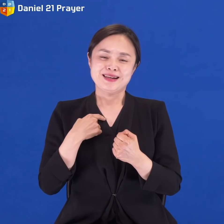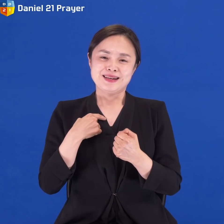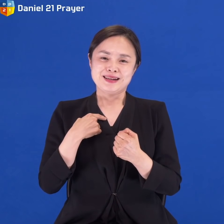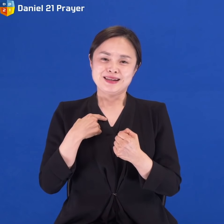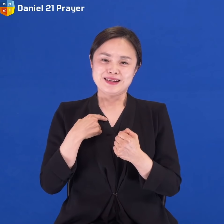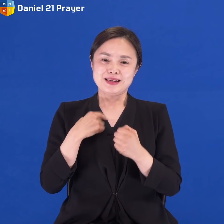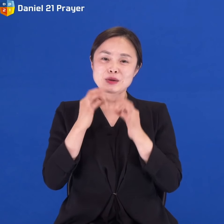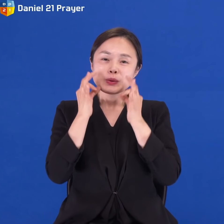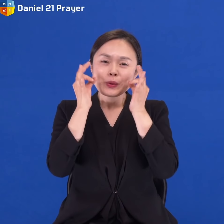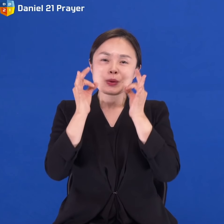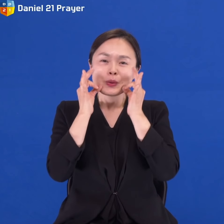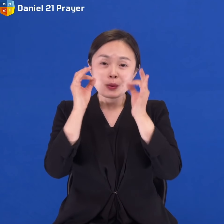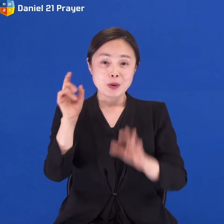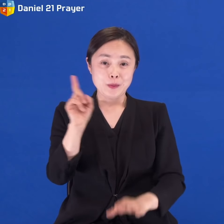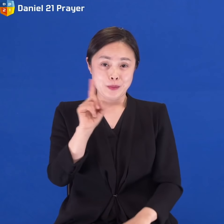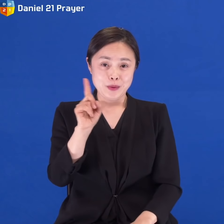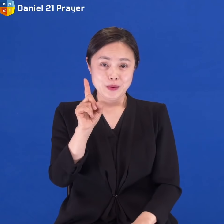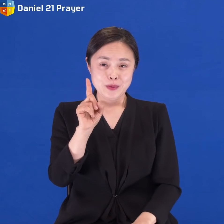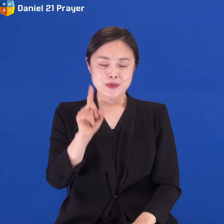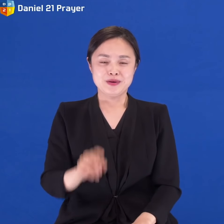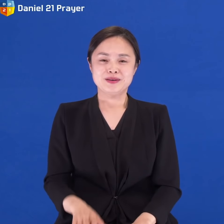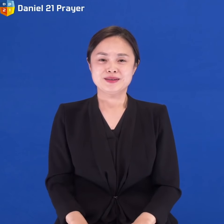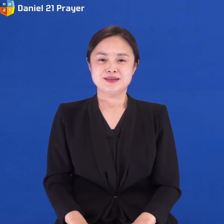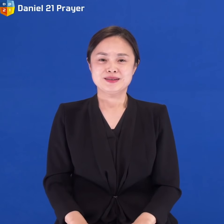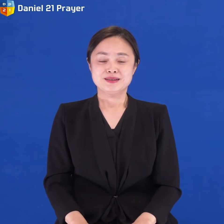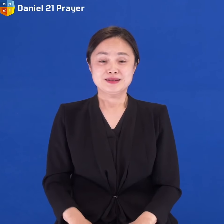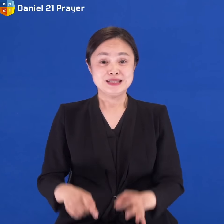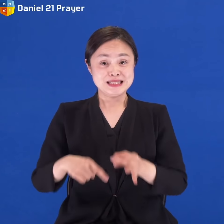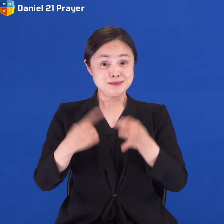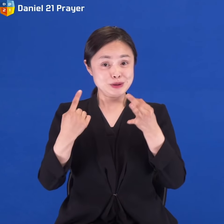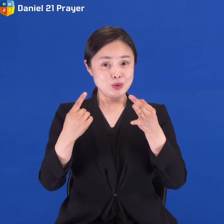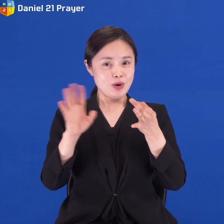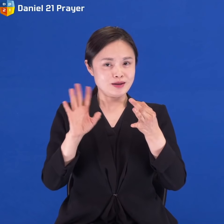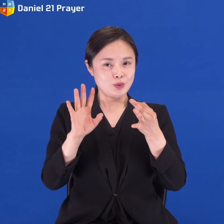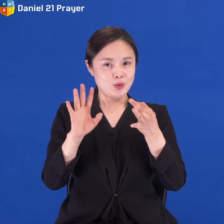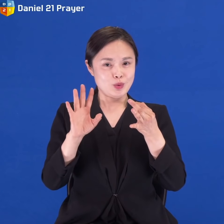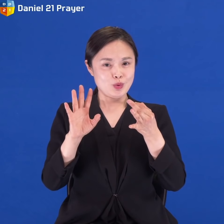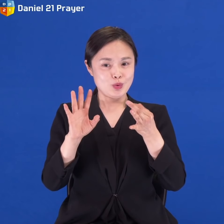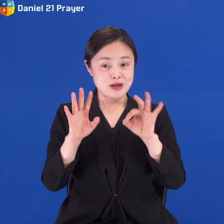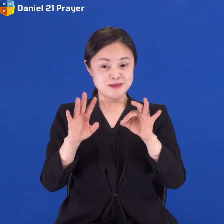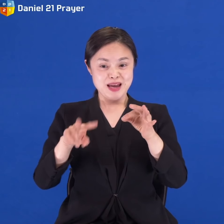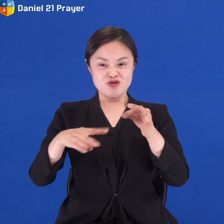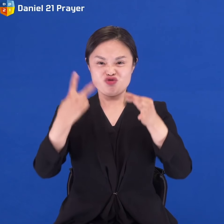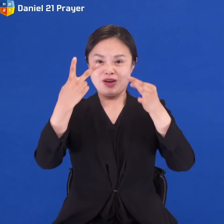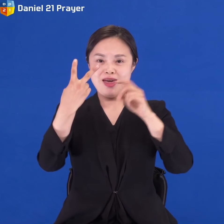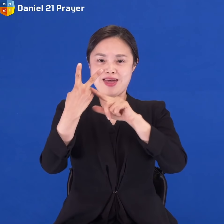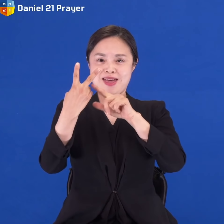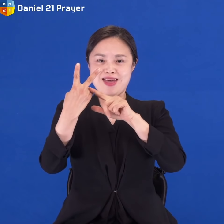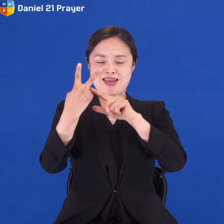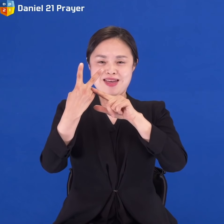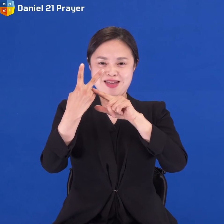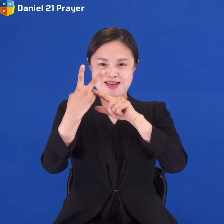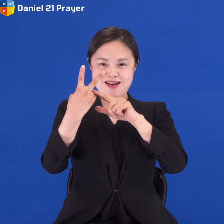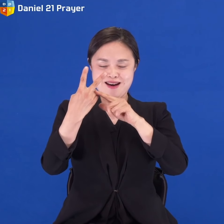또 등록이 됐습니다. 교회를 가면 안 와도 되는 시간을 또 제가 갔습니다.